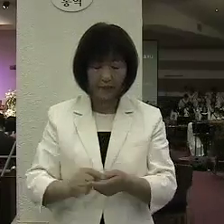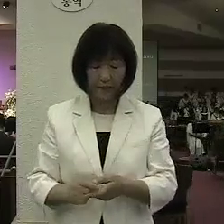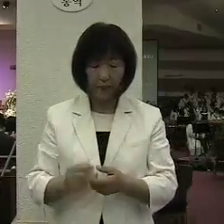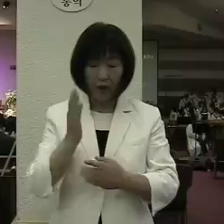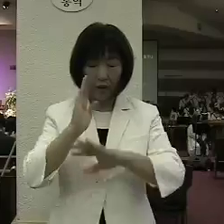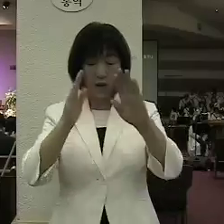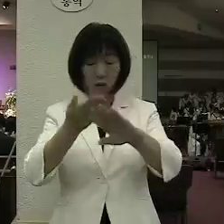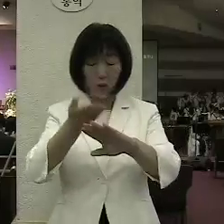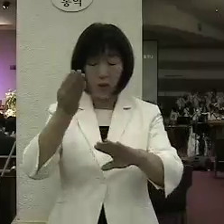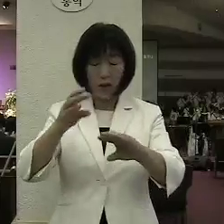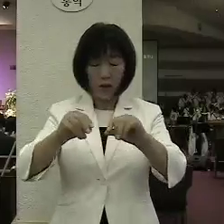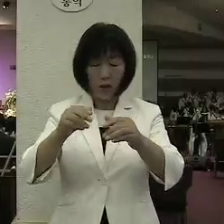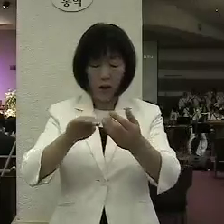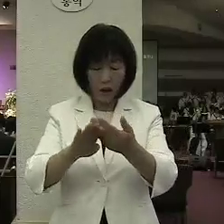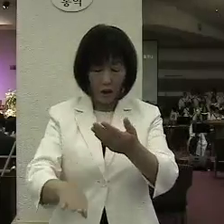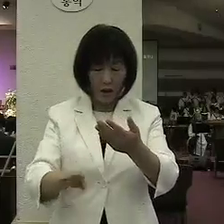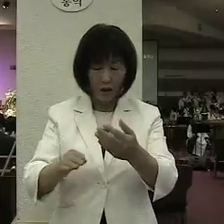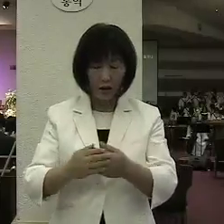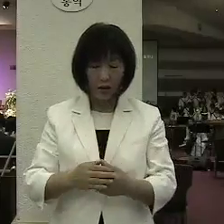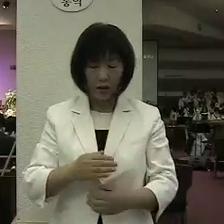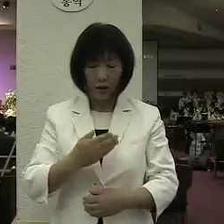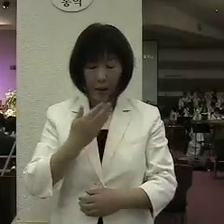절씩 교독하시겠습니다.